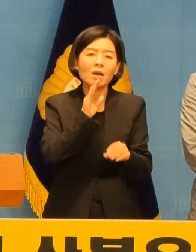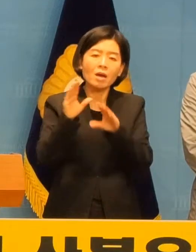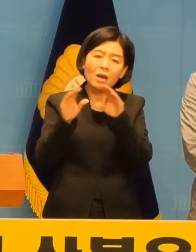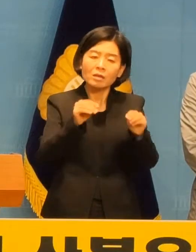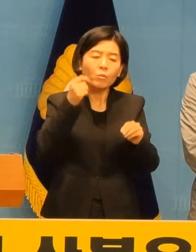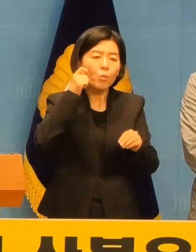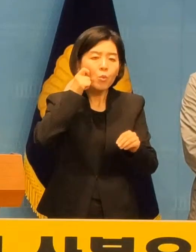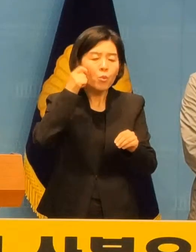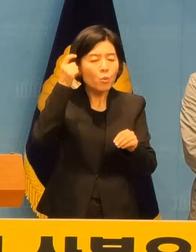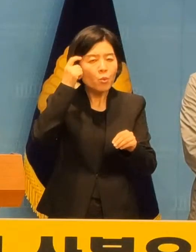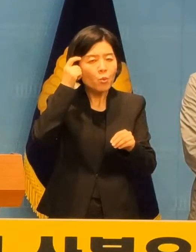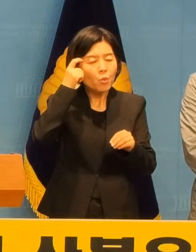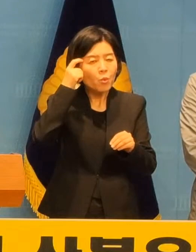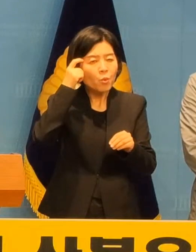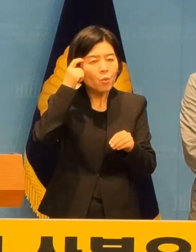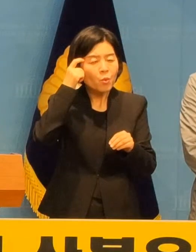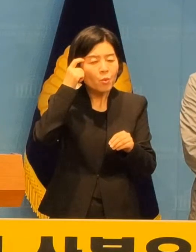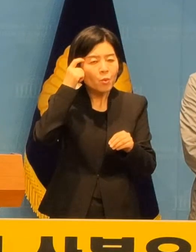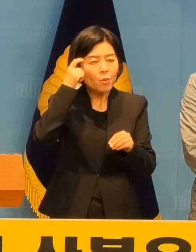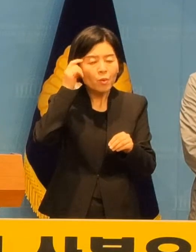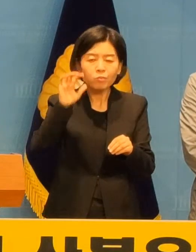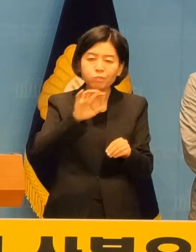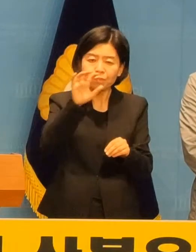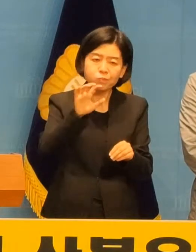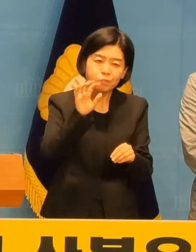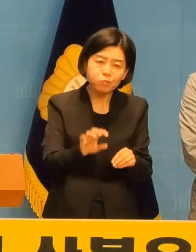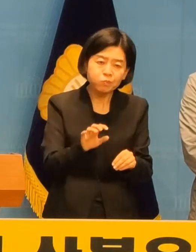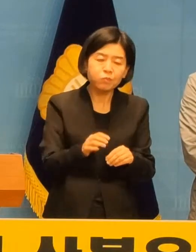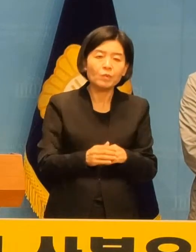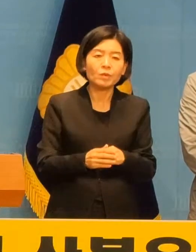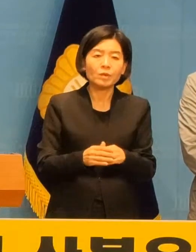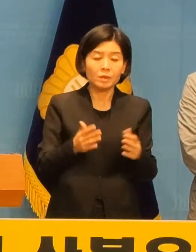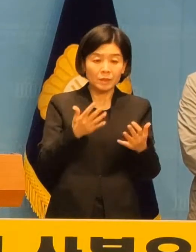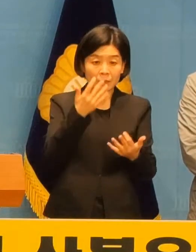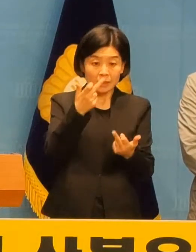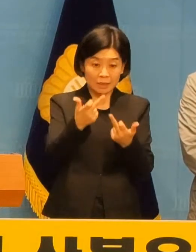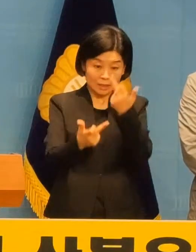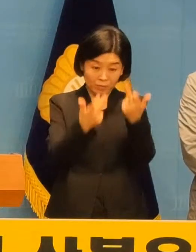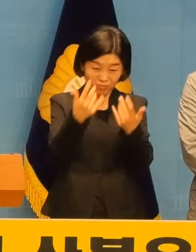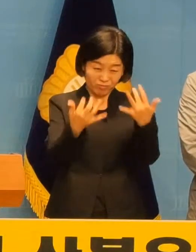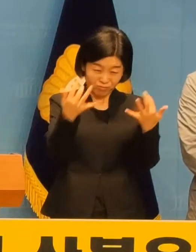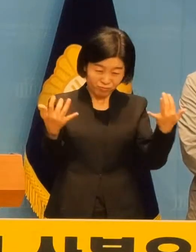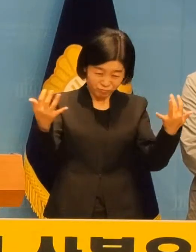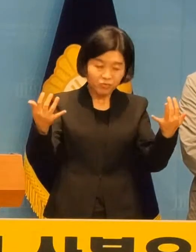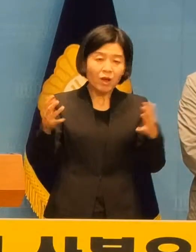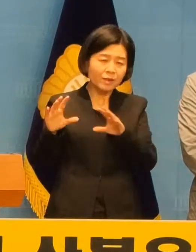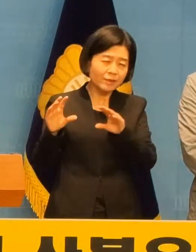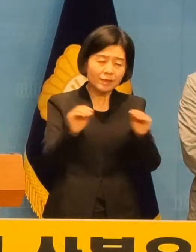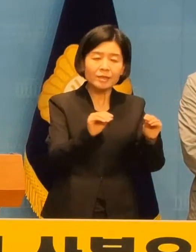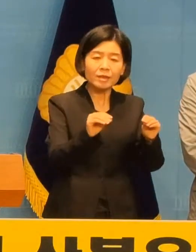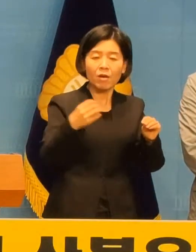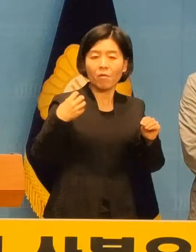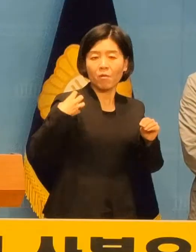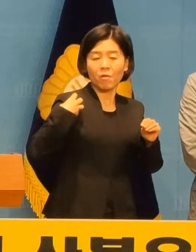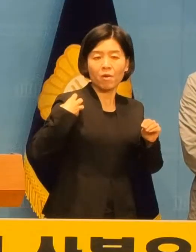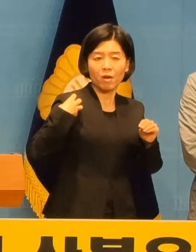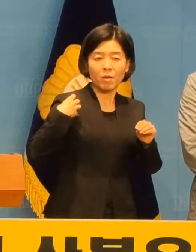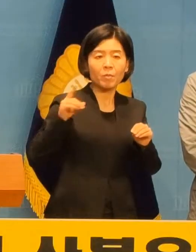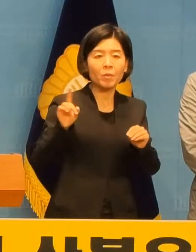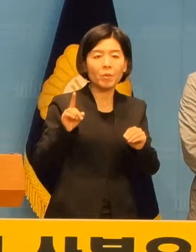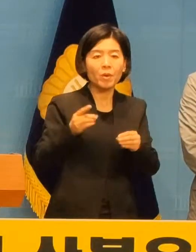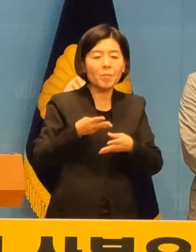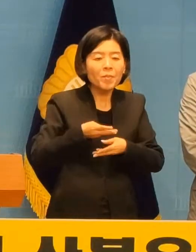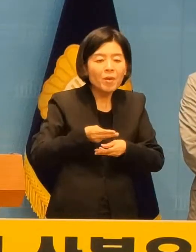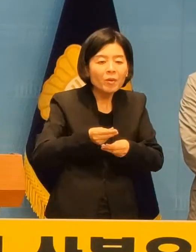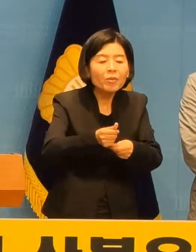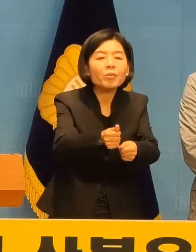의구심입니다. 우리가 아시다시피 산불 진화의 권한은 면적에 따라서